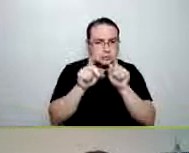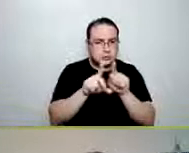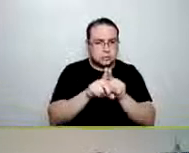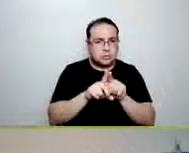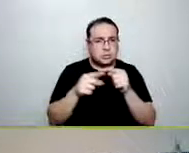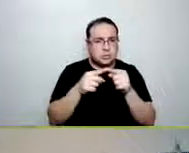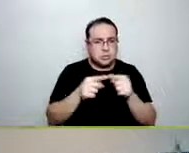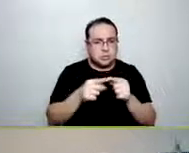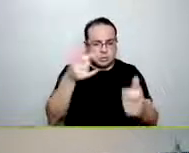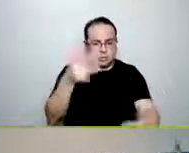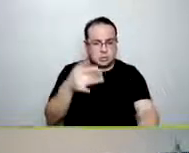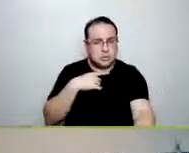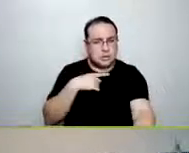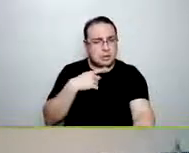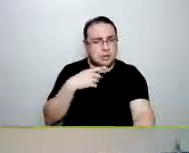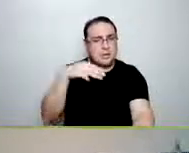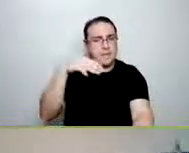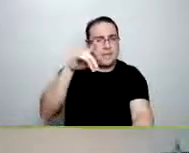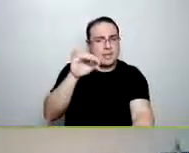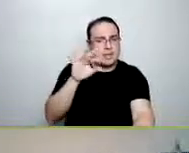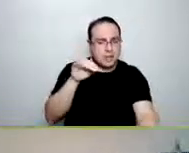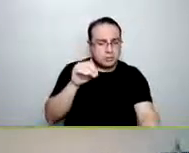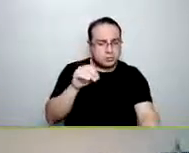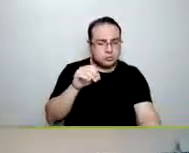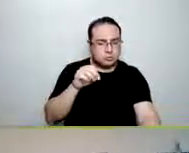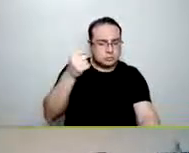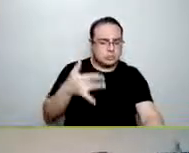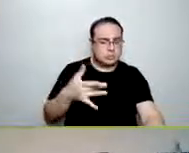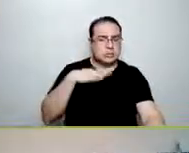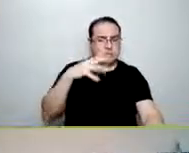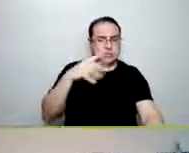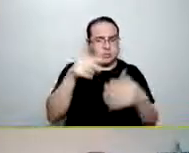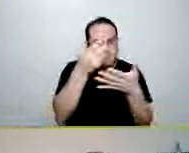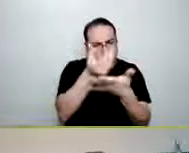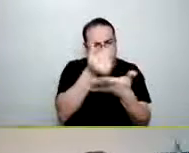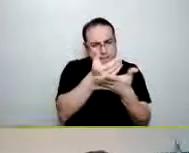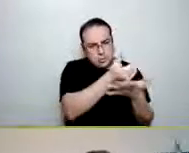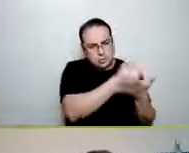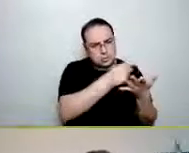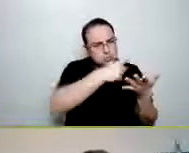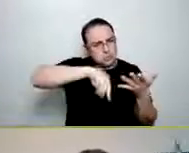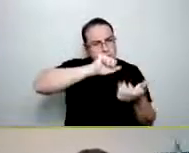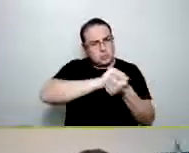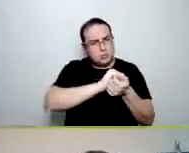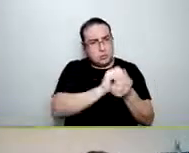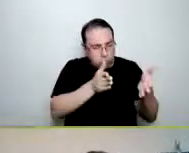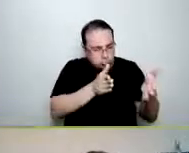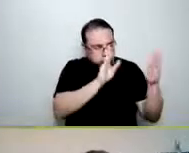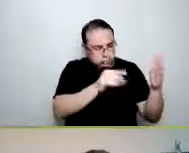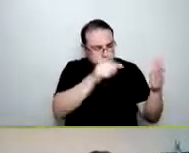descrição de metadados que descrevem essas gravações todas que fazem parte de uma sessão.